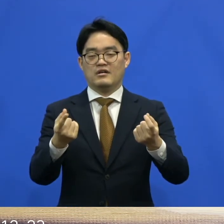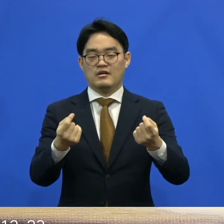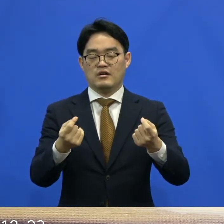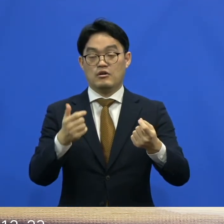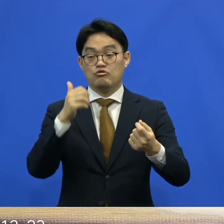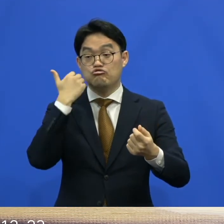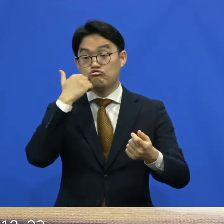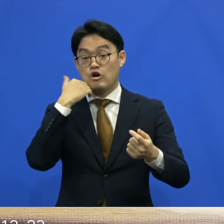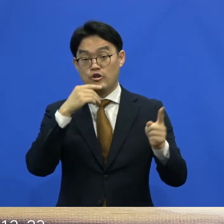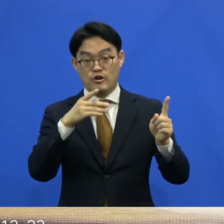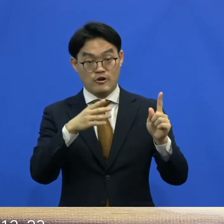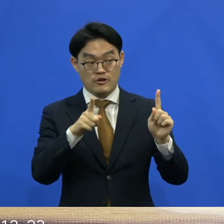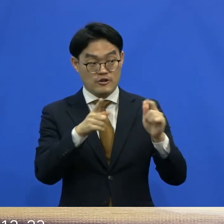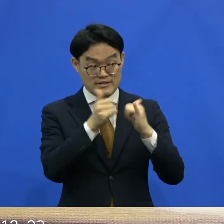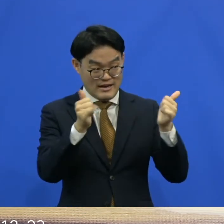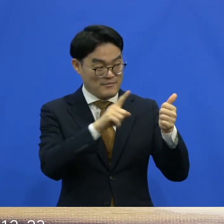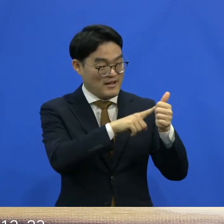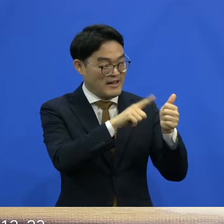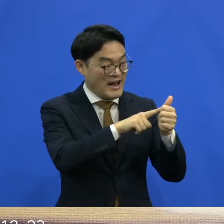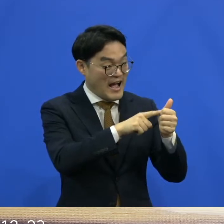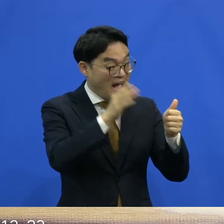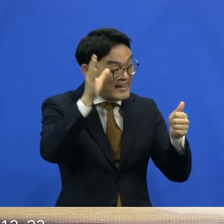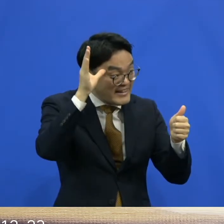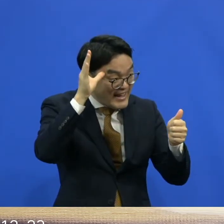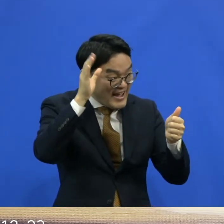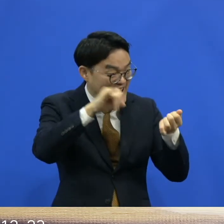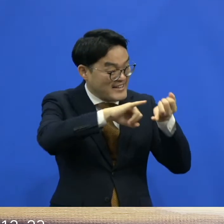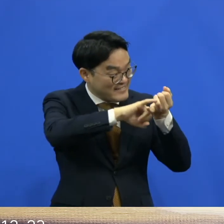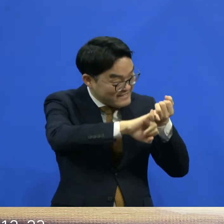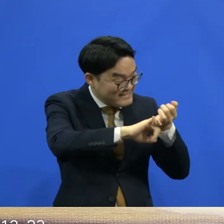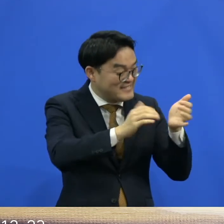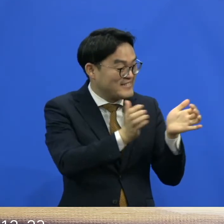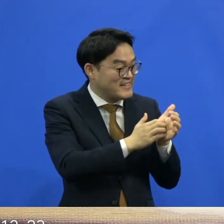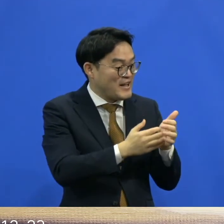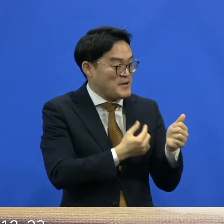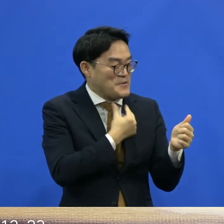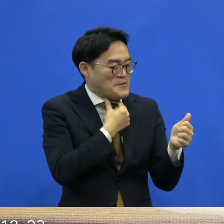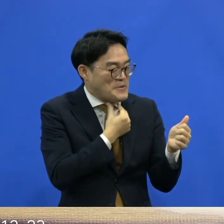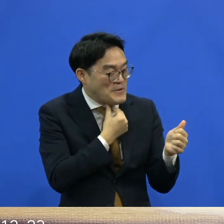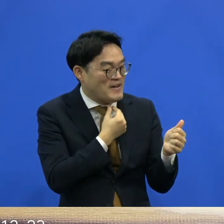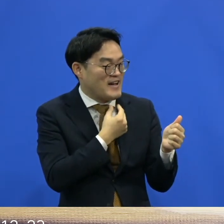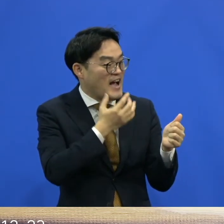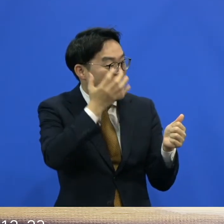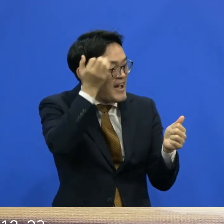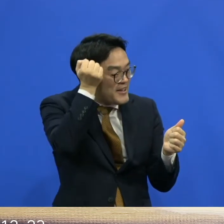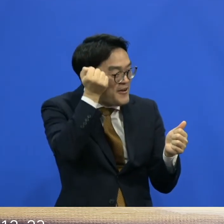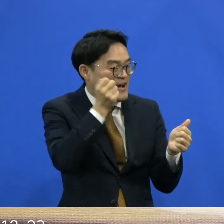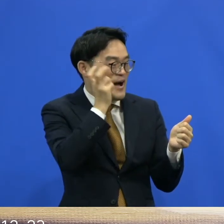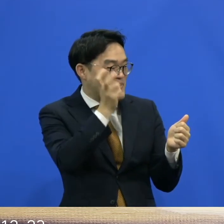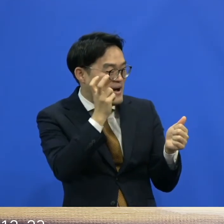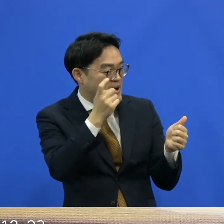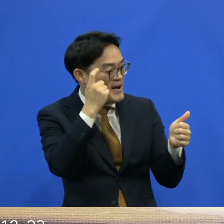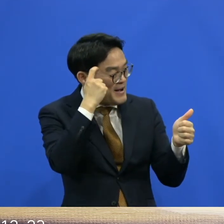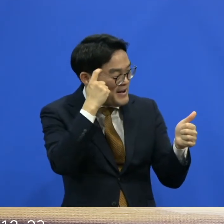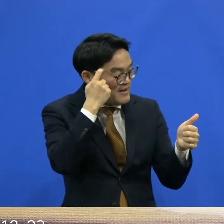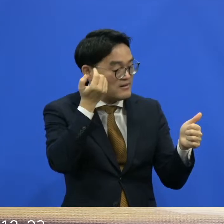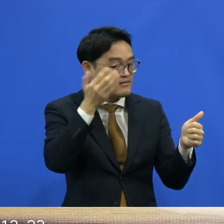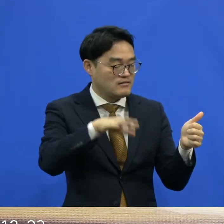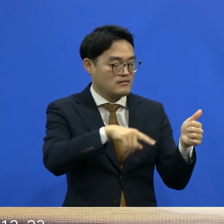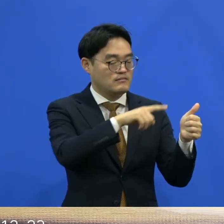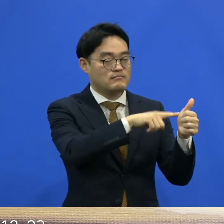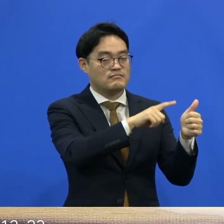약속도 했어요. 나는 간절했어요. 근데 문제는